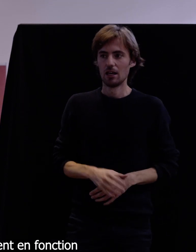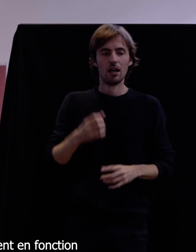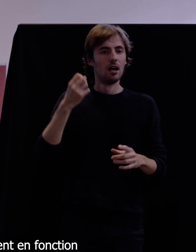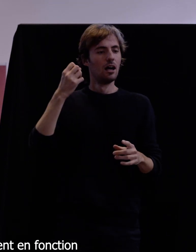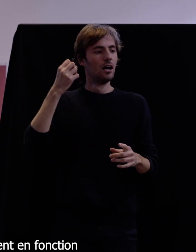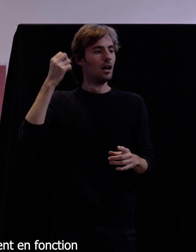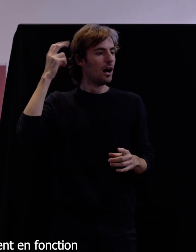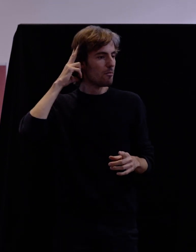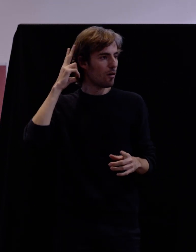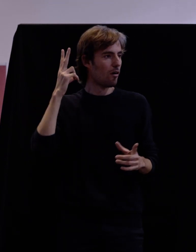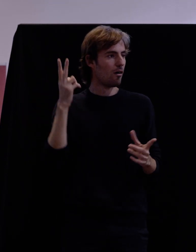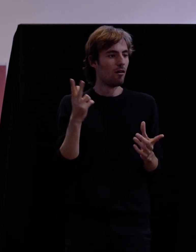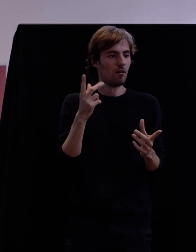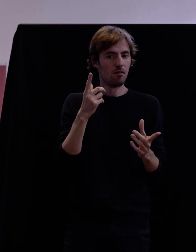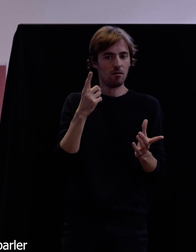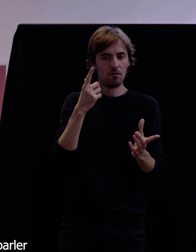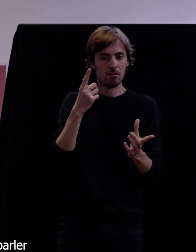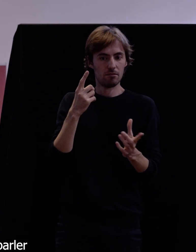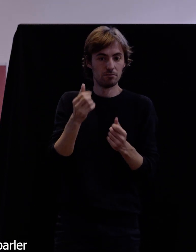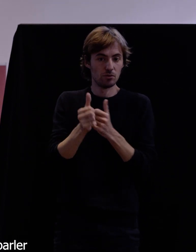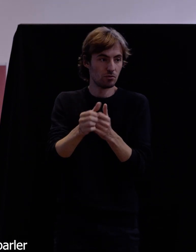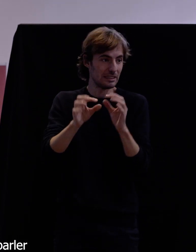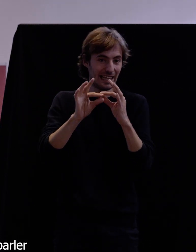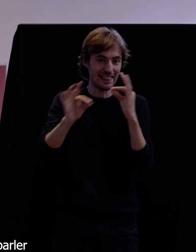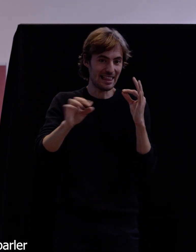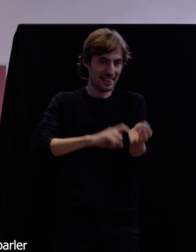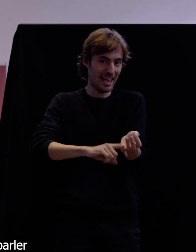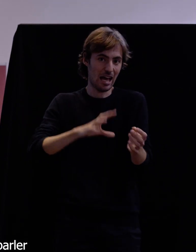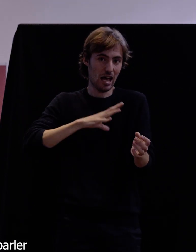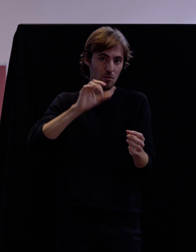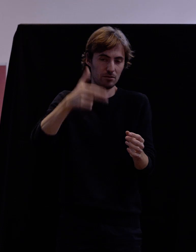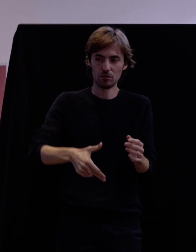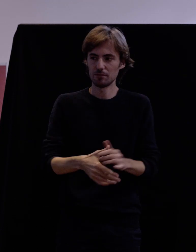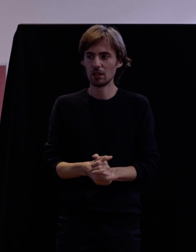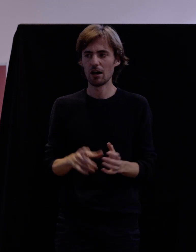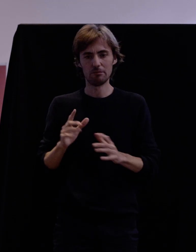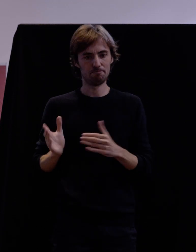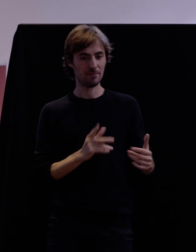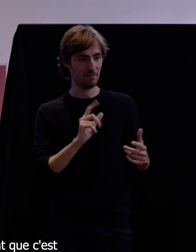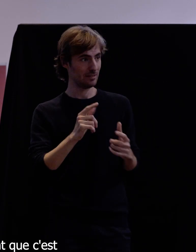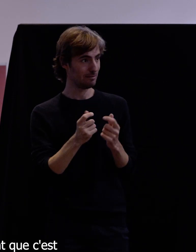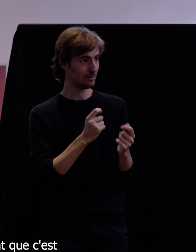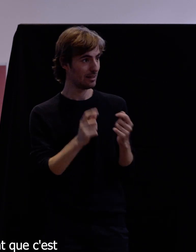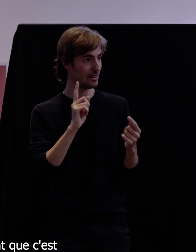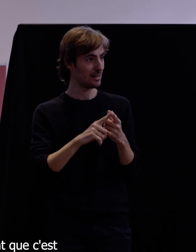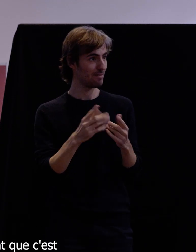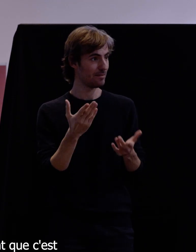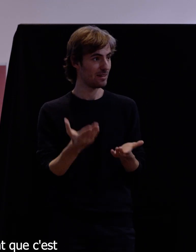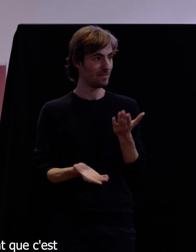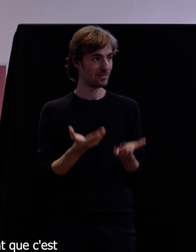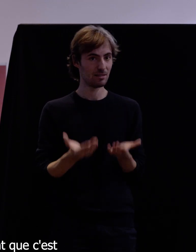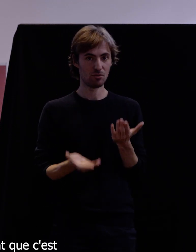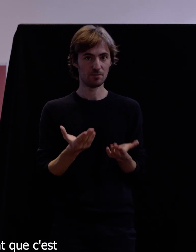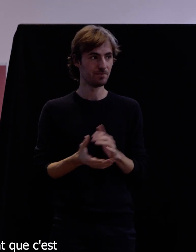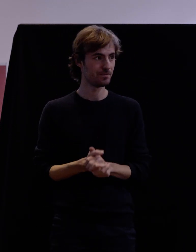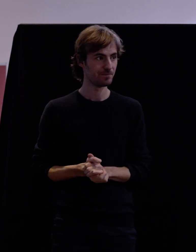de la présence ou pas du nerf. Je vais vous parler plus de l'atteinte vestibulaire. Donc l'atteinte vestibule, on dit souvent que c'est l'organe de